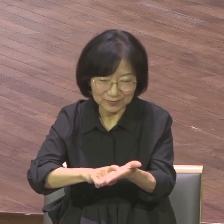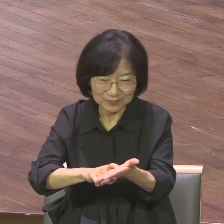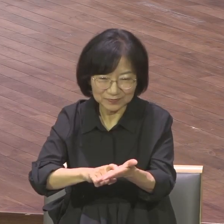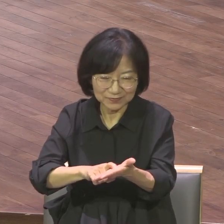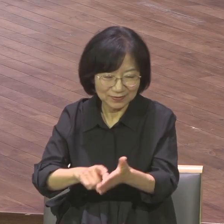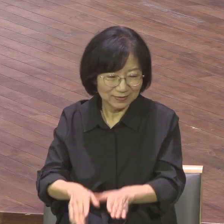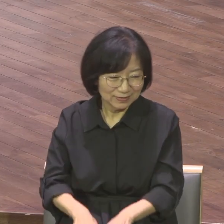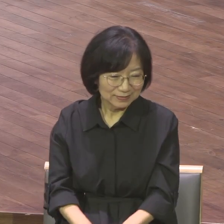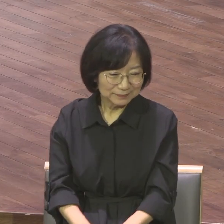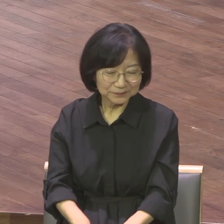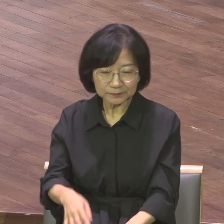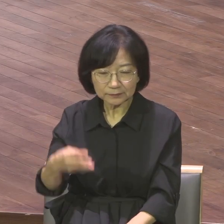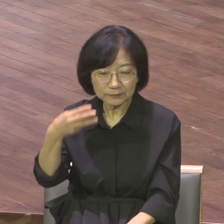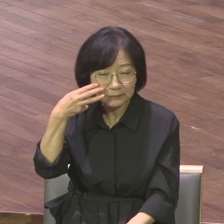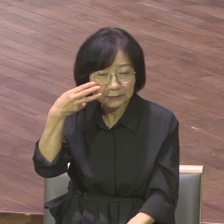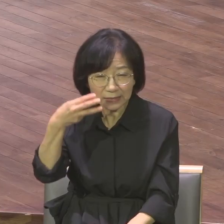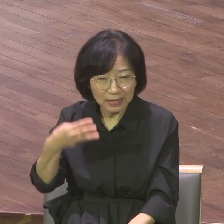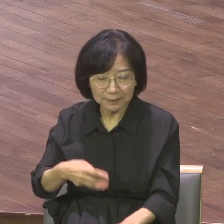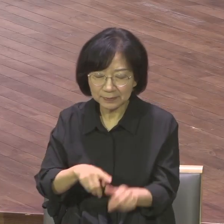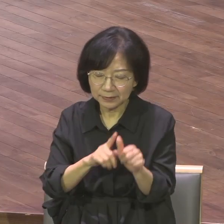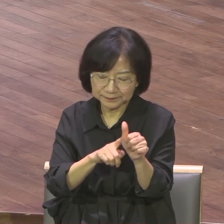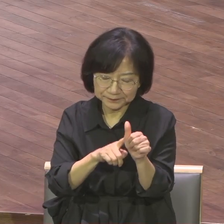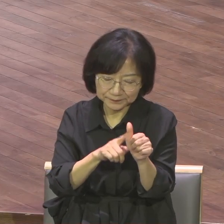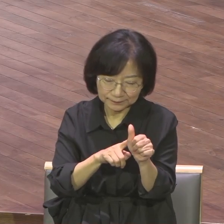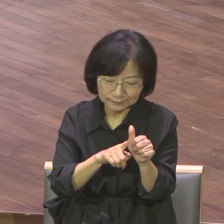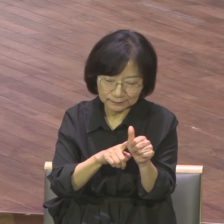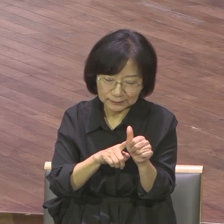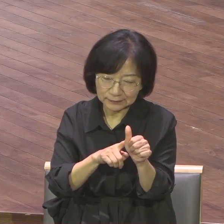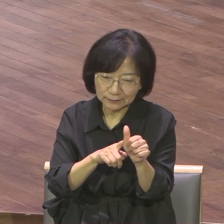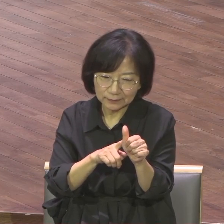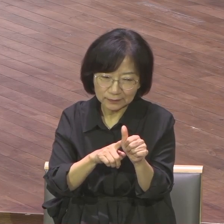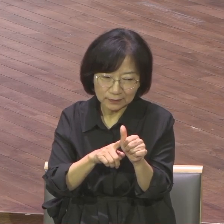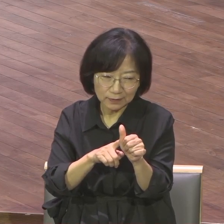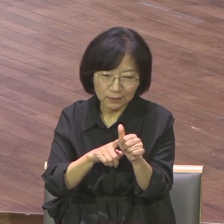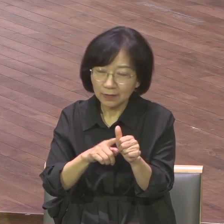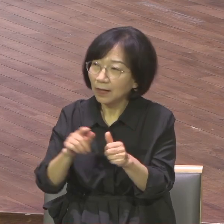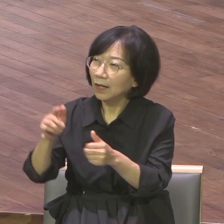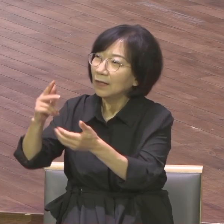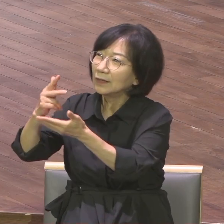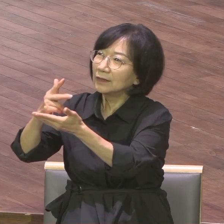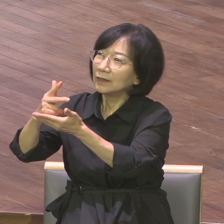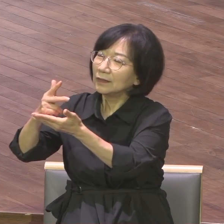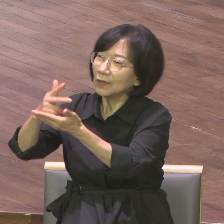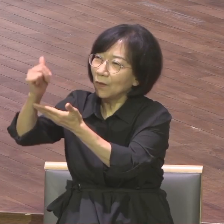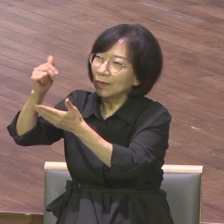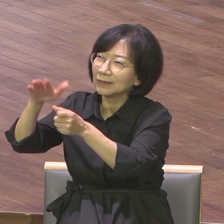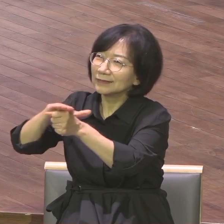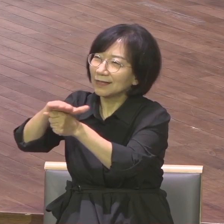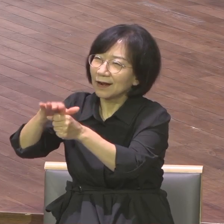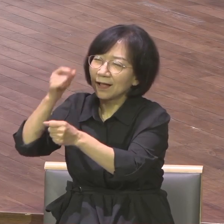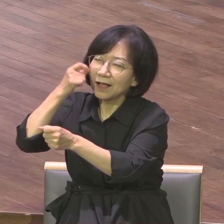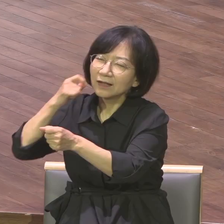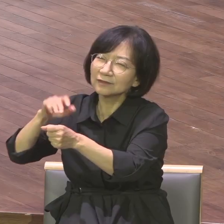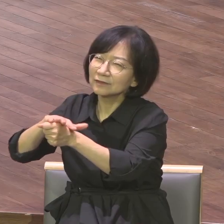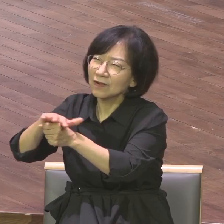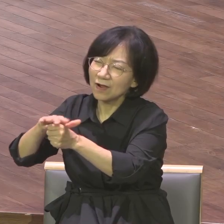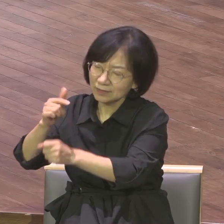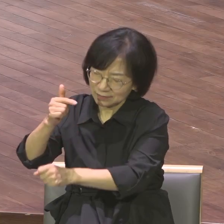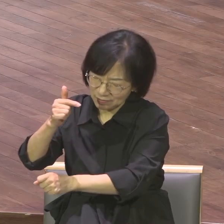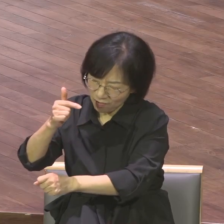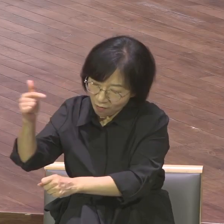예레미야는 소망의 근거를 여호와의 인자와 긍휼이 무궁하며 주의 성실하심이 크기 때문이라고 말하고